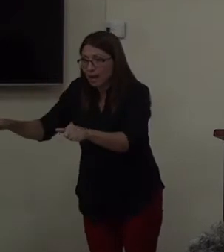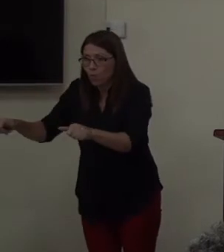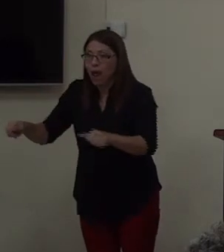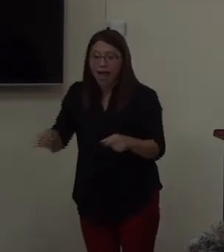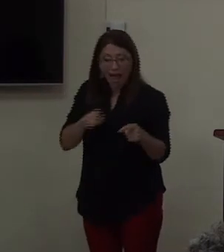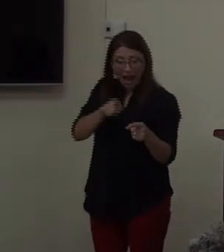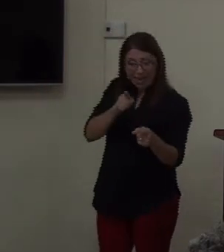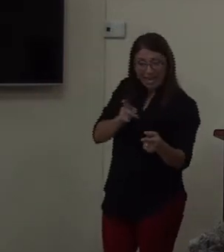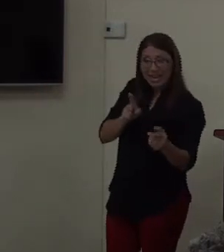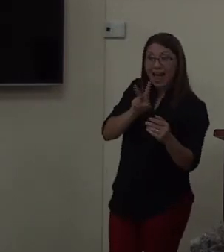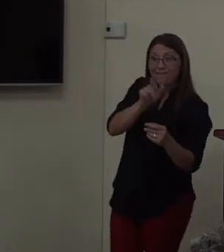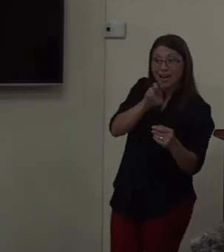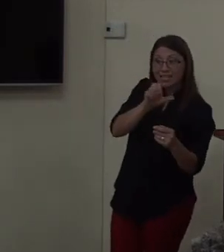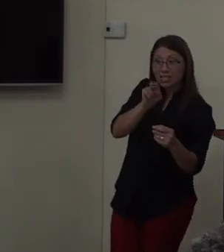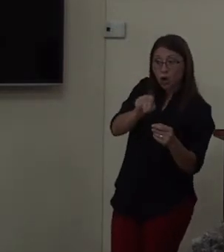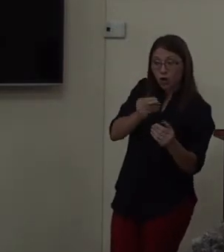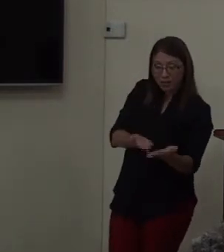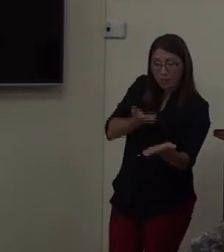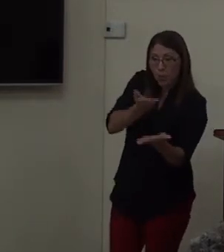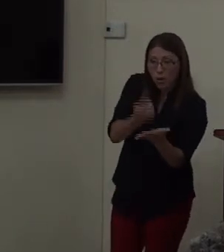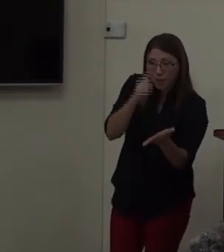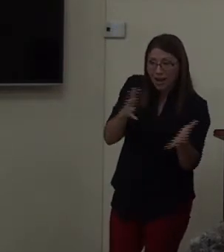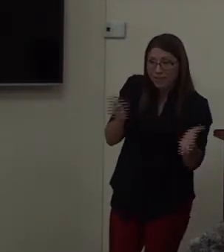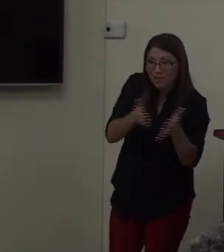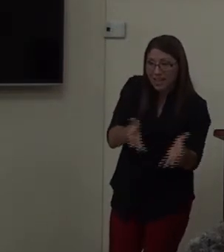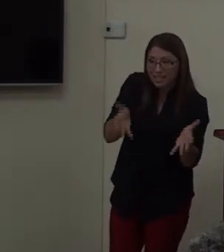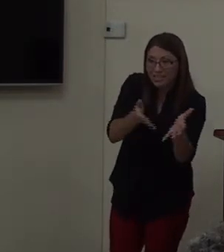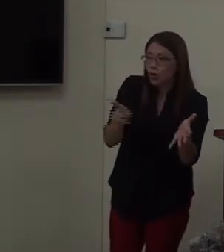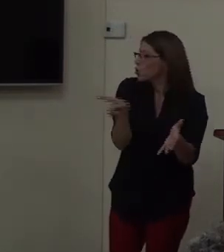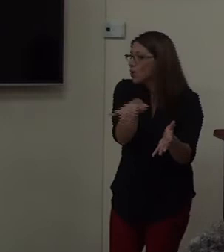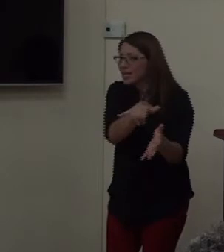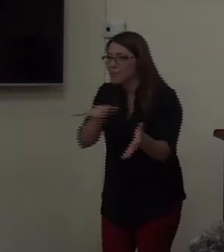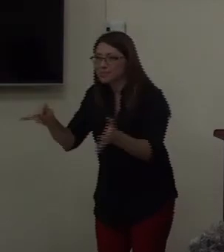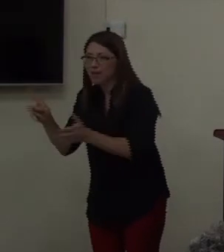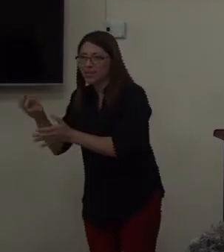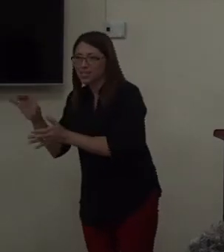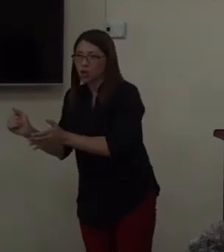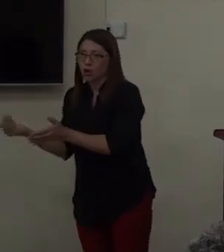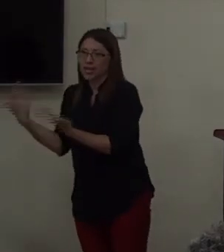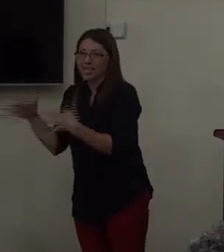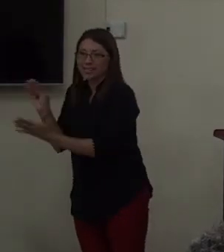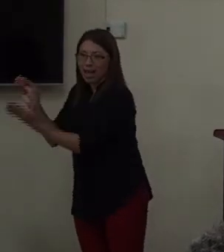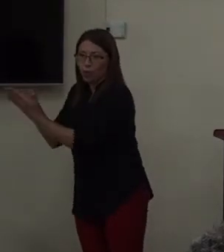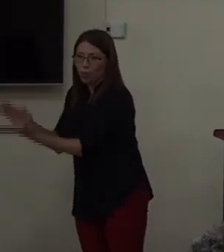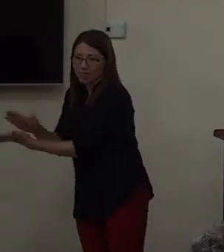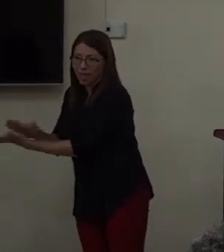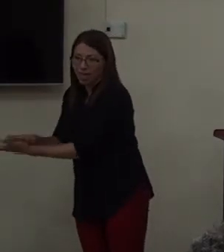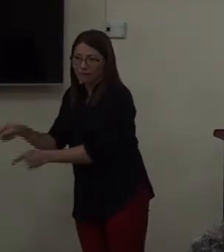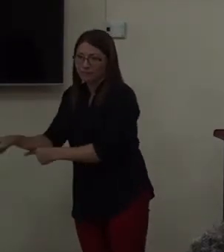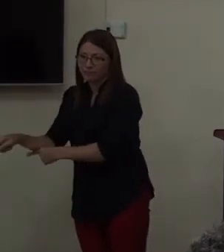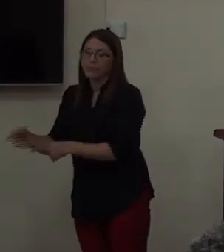para revitalización no es la versión documentada, en el caso de que esté documentada en los hablantes fluidos tradicionales. ¿Cierto? Luego